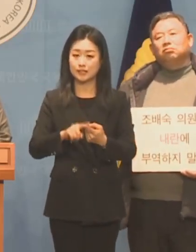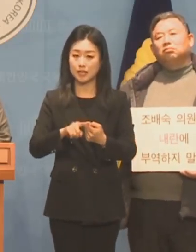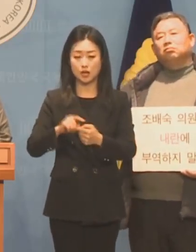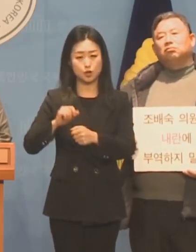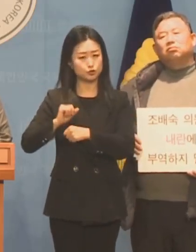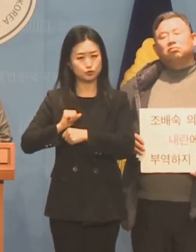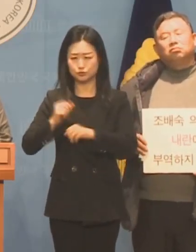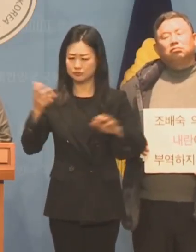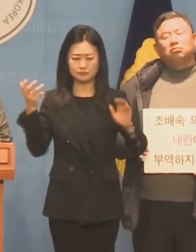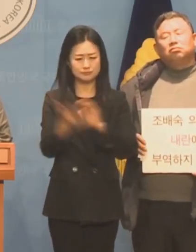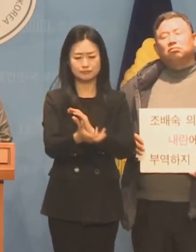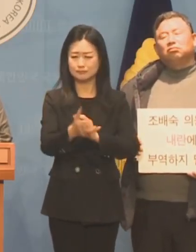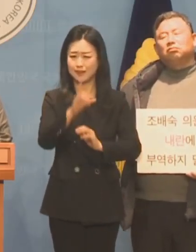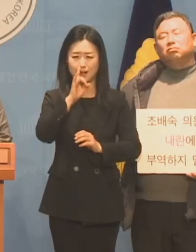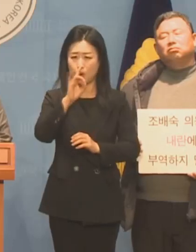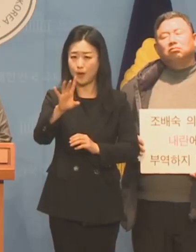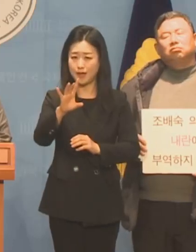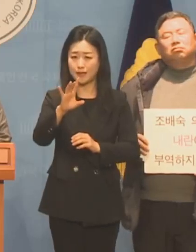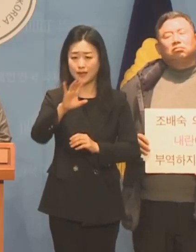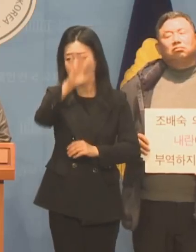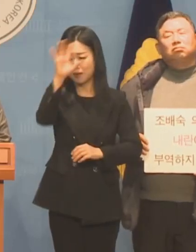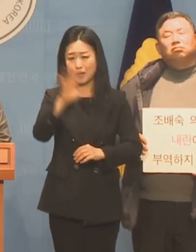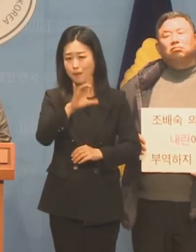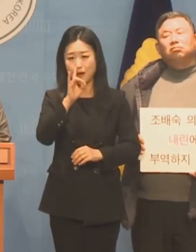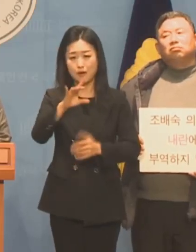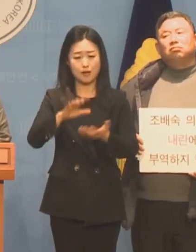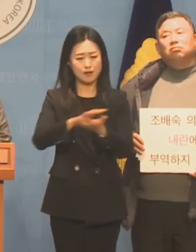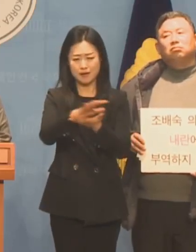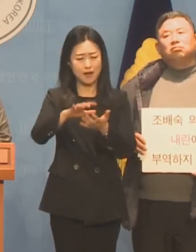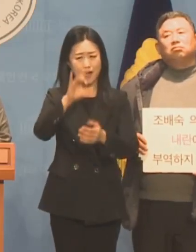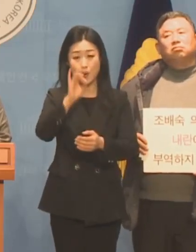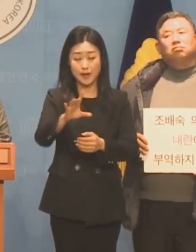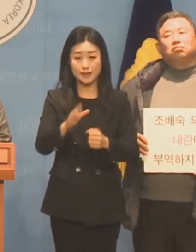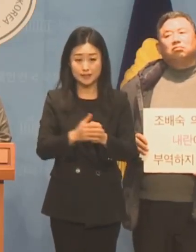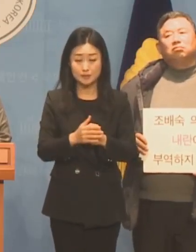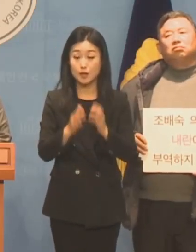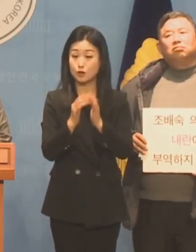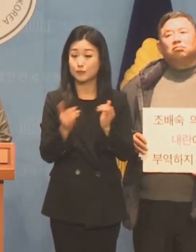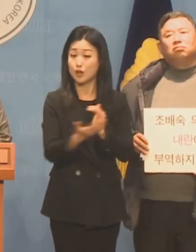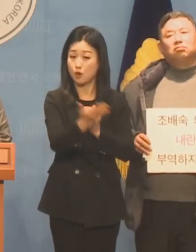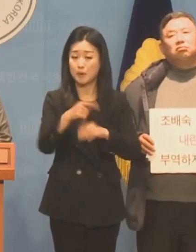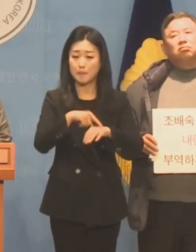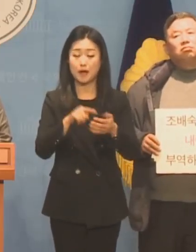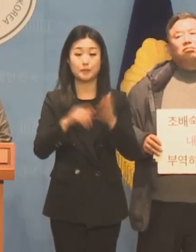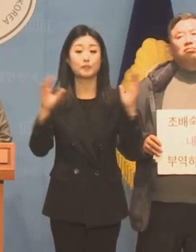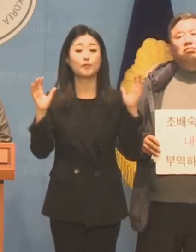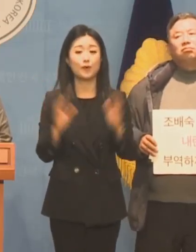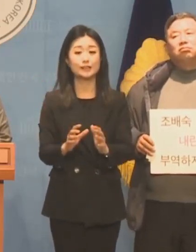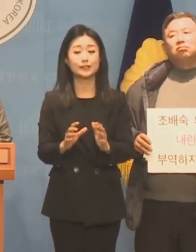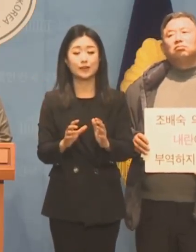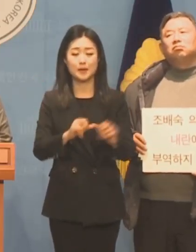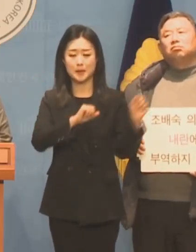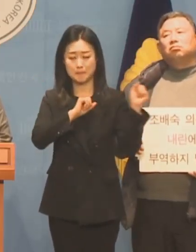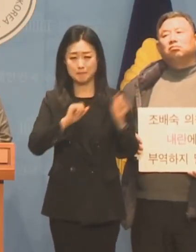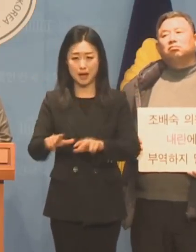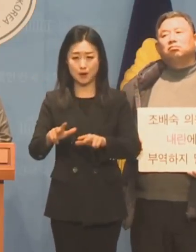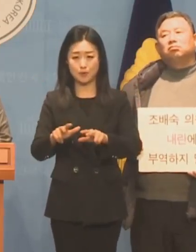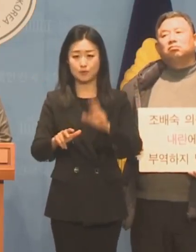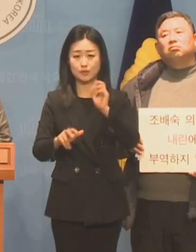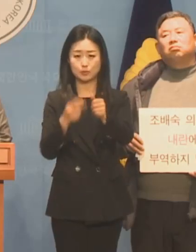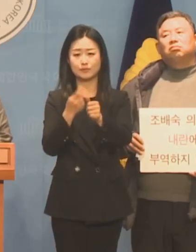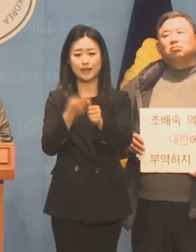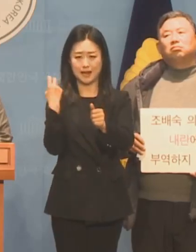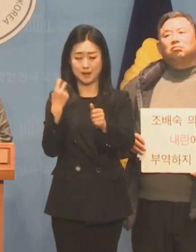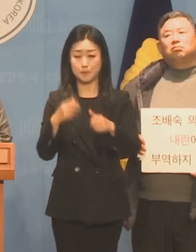쿠데타와 이런 내란들이 되풀이되지 않게 해서는 우리 국민들의 마음을 모아서 즉시